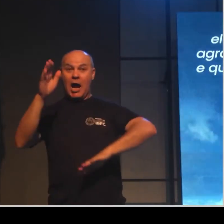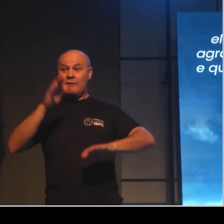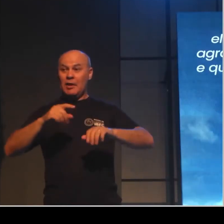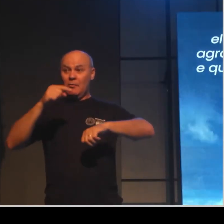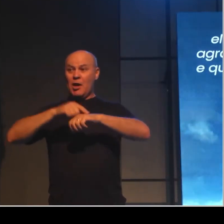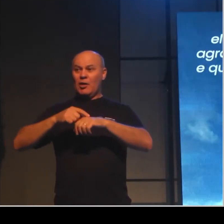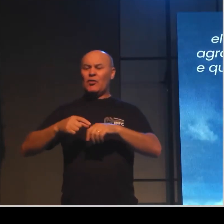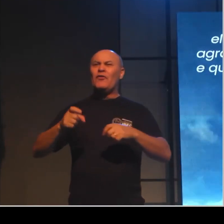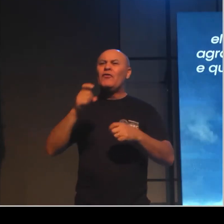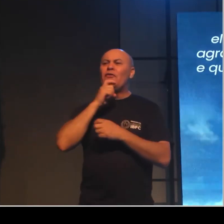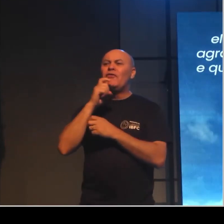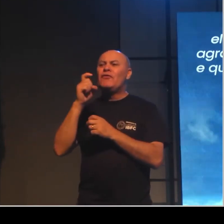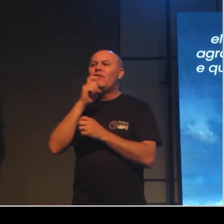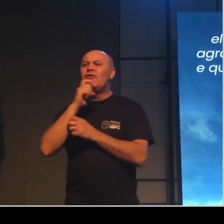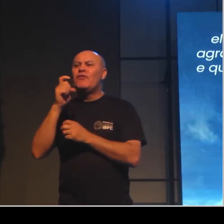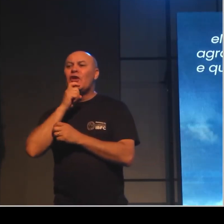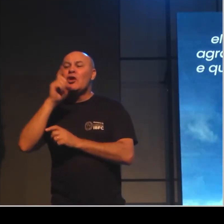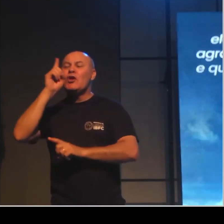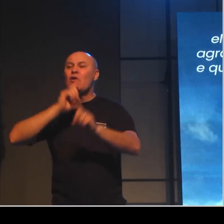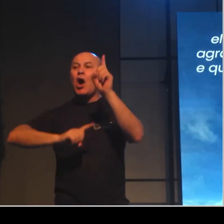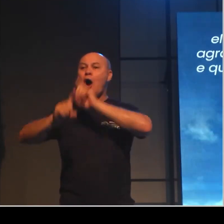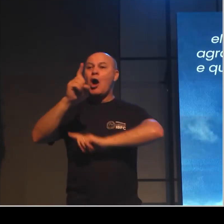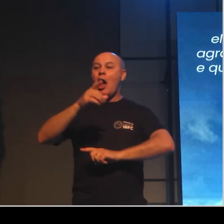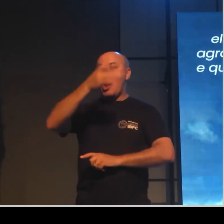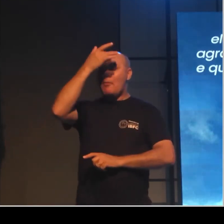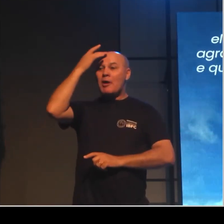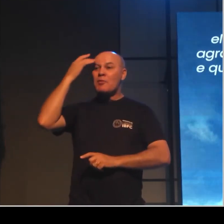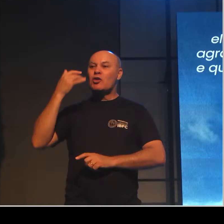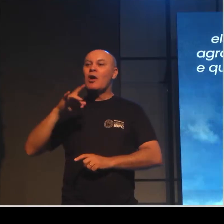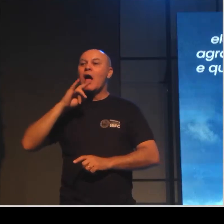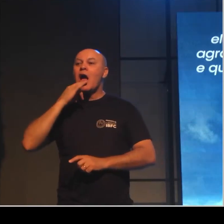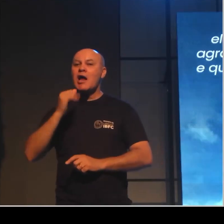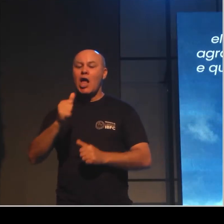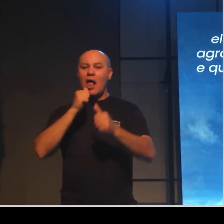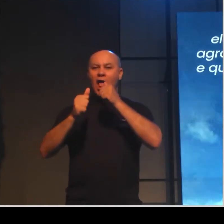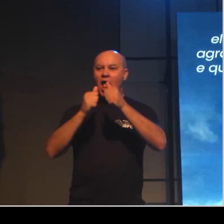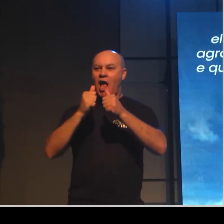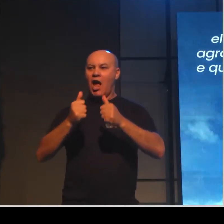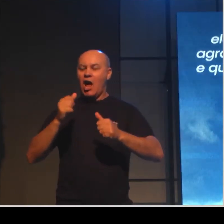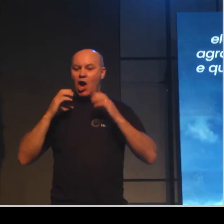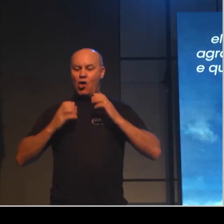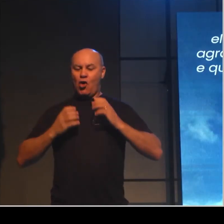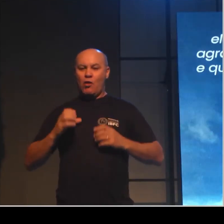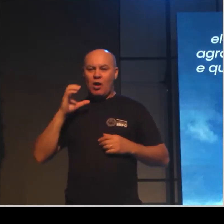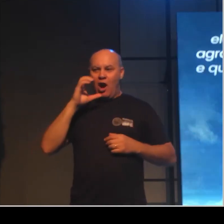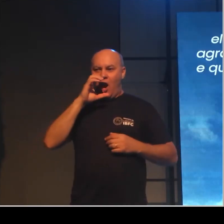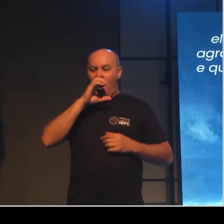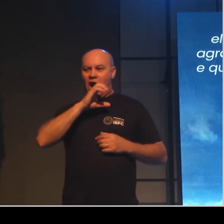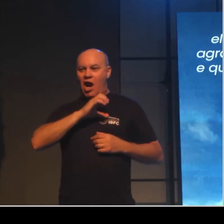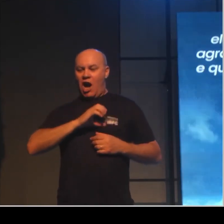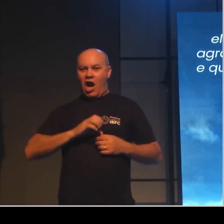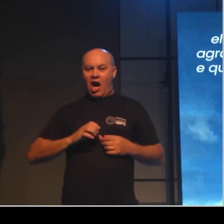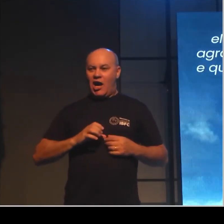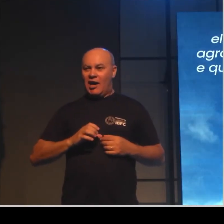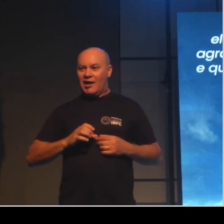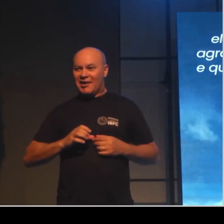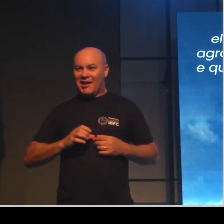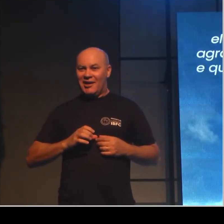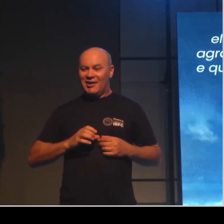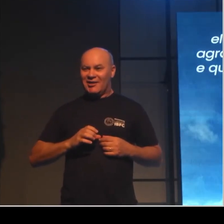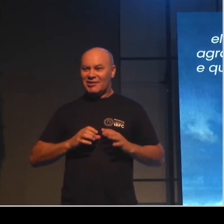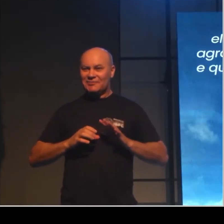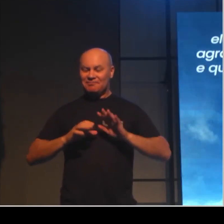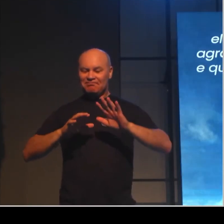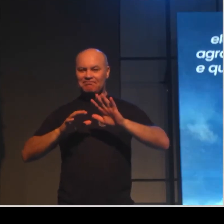cachaça. Alguém então fala: não, nós estamos felizes porque Deus se importa conosco.